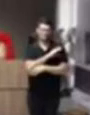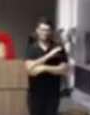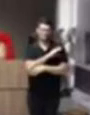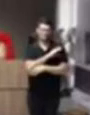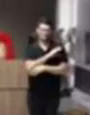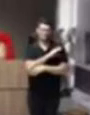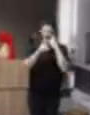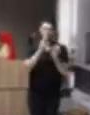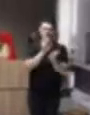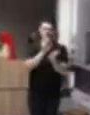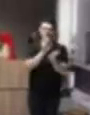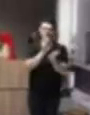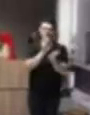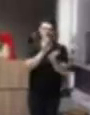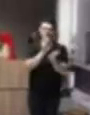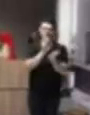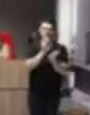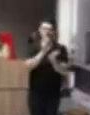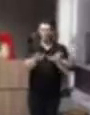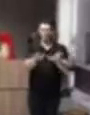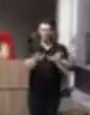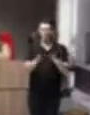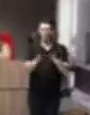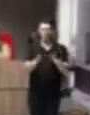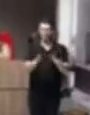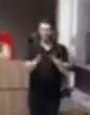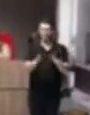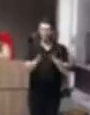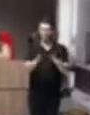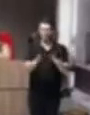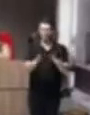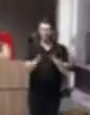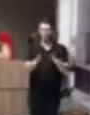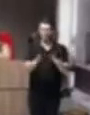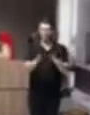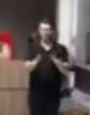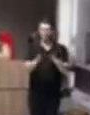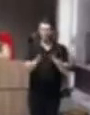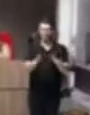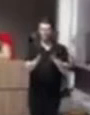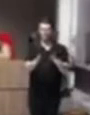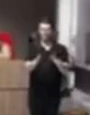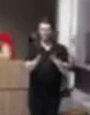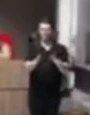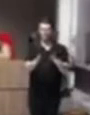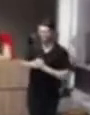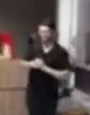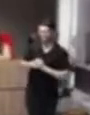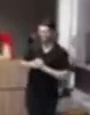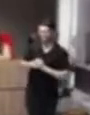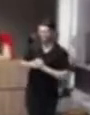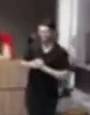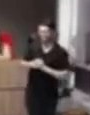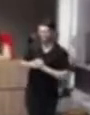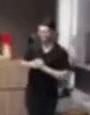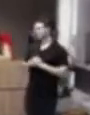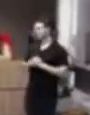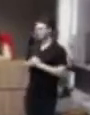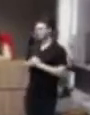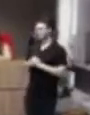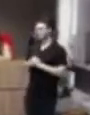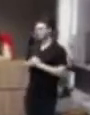Paraíba. Aí, ó. Inaugurou recente, talvez, né? É. Inaugurou em novembro. É isso, assim. Então.